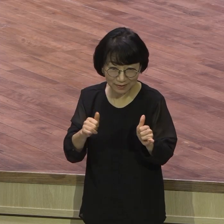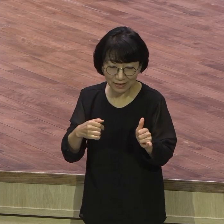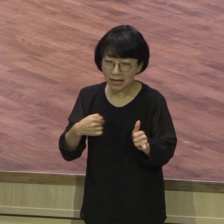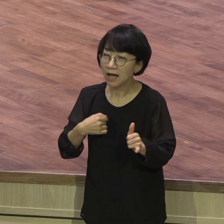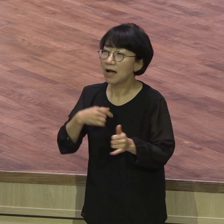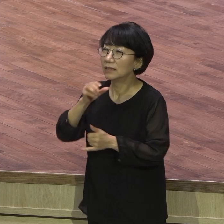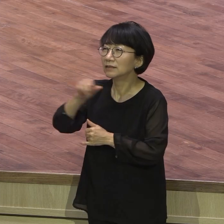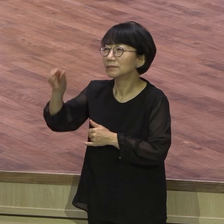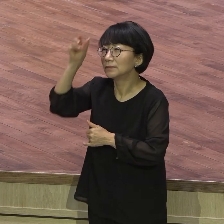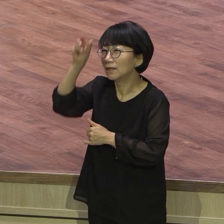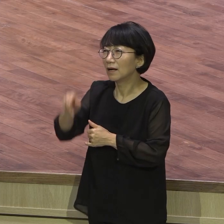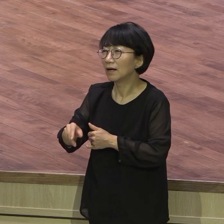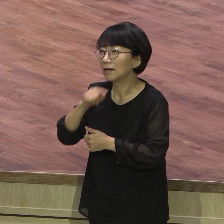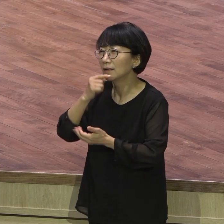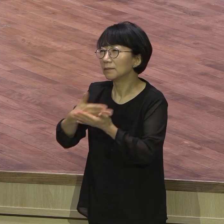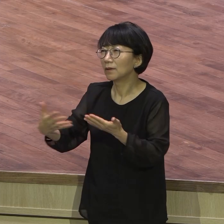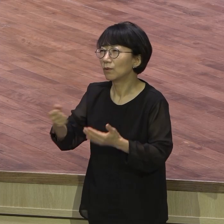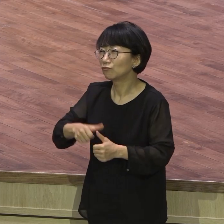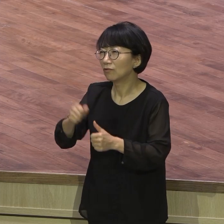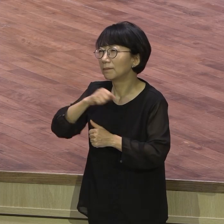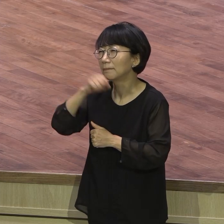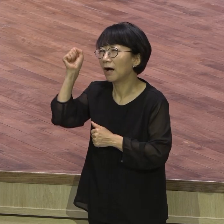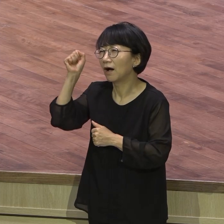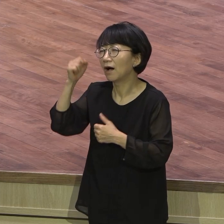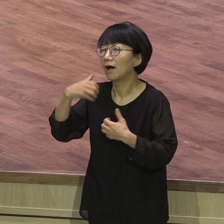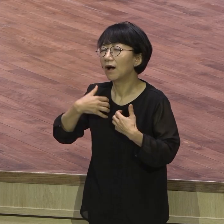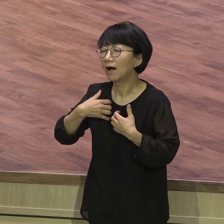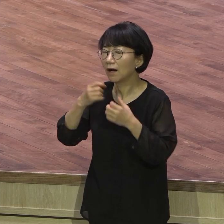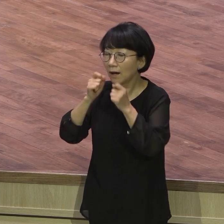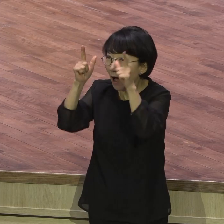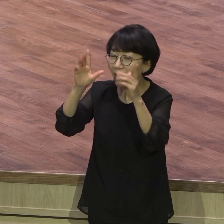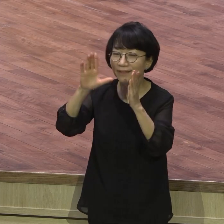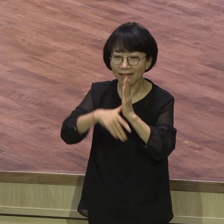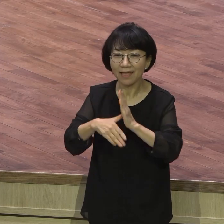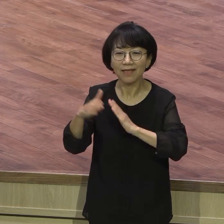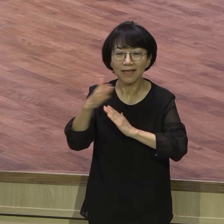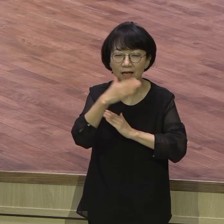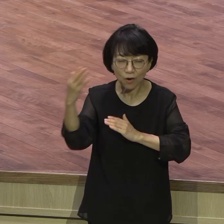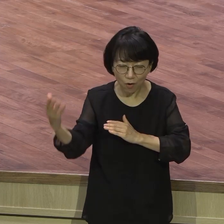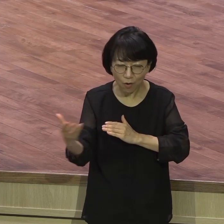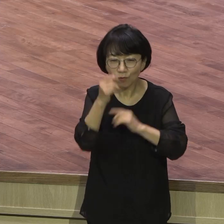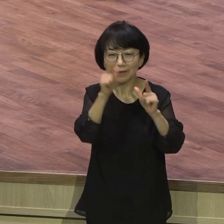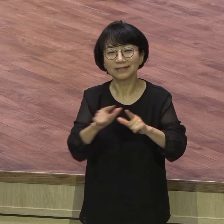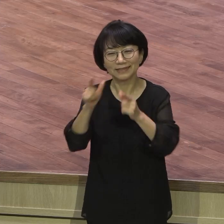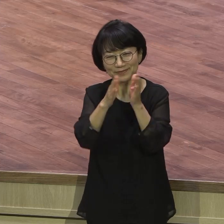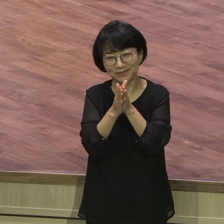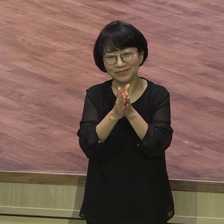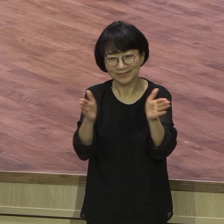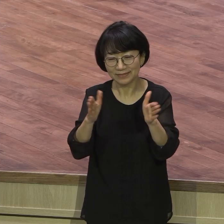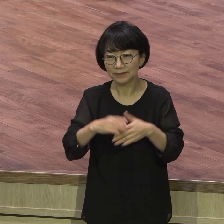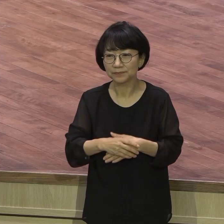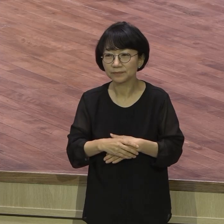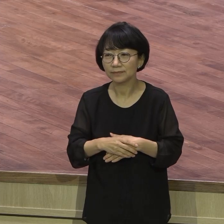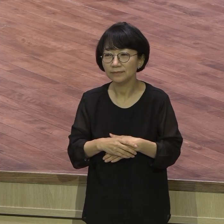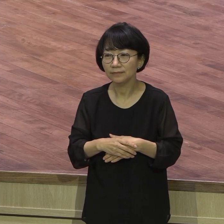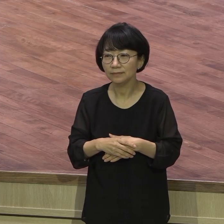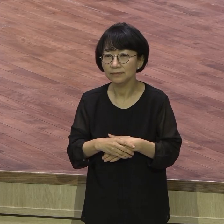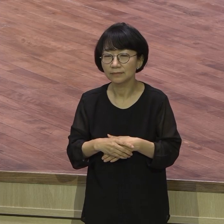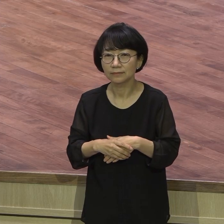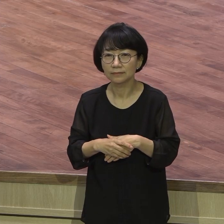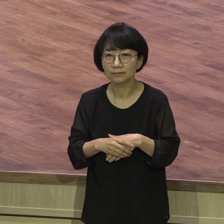구원받았구나 깨닫는 순간에 거룩한 삶이 시작됩니다. 좀 더 쉽게 설명하면 예수 거릿을